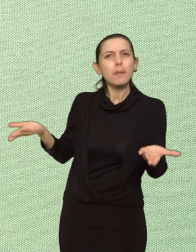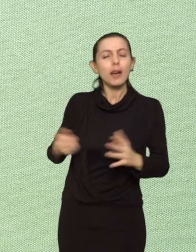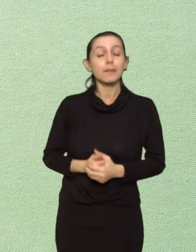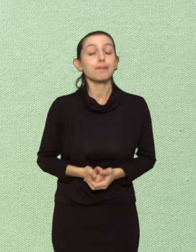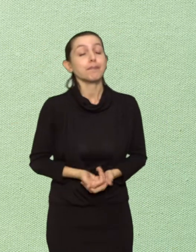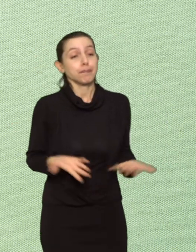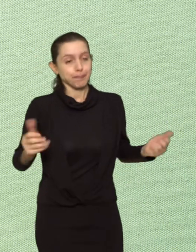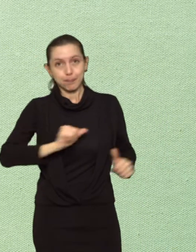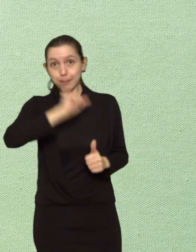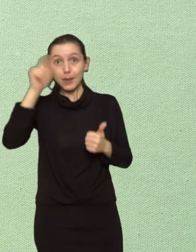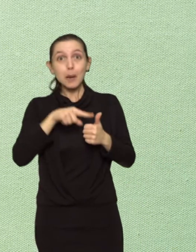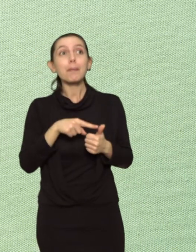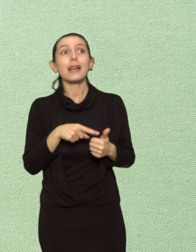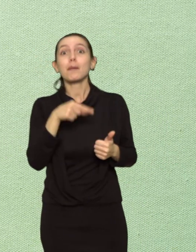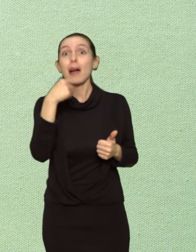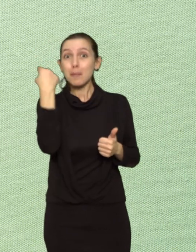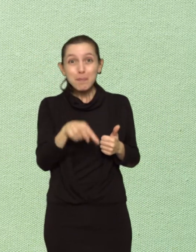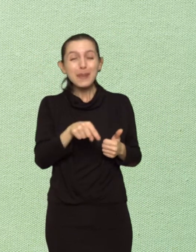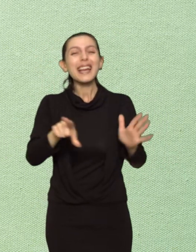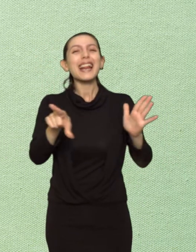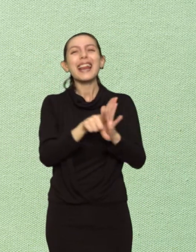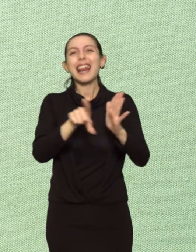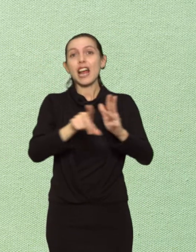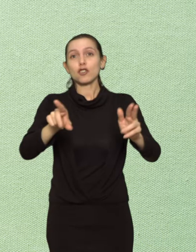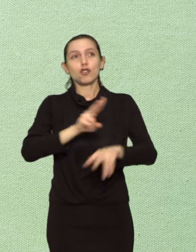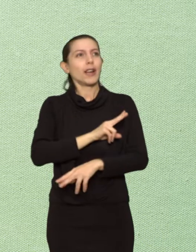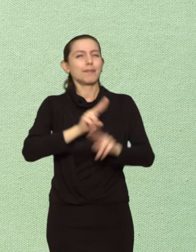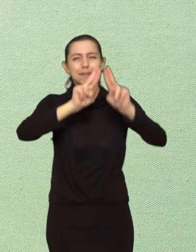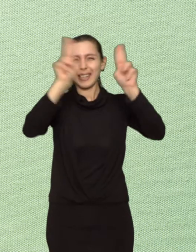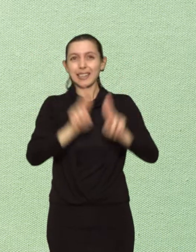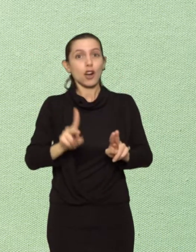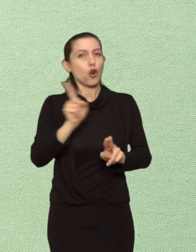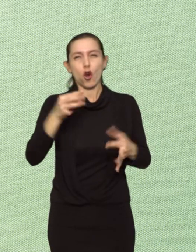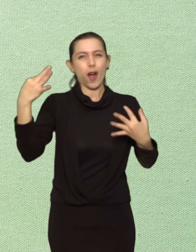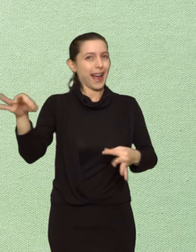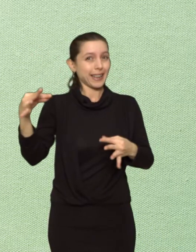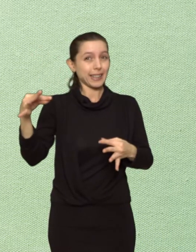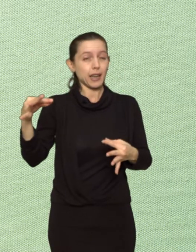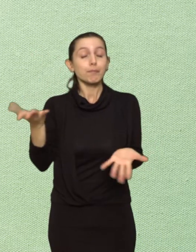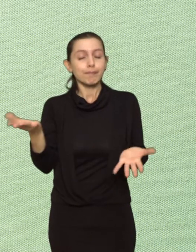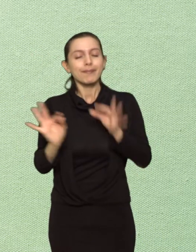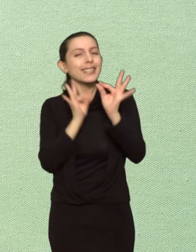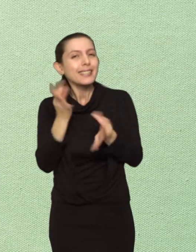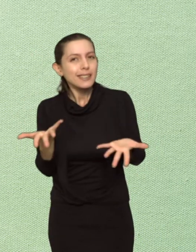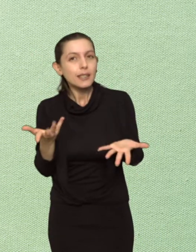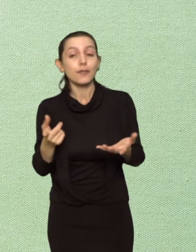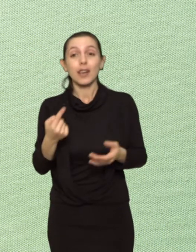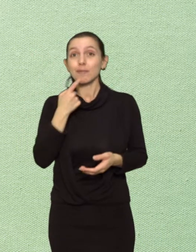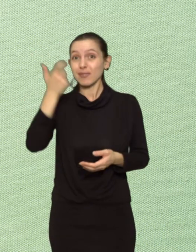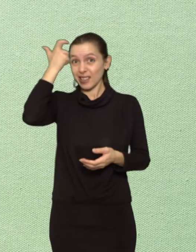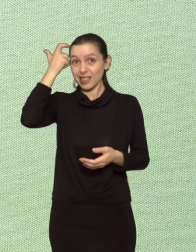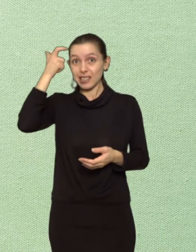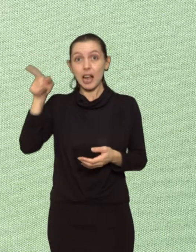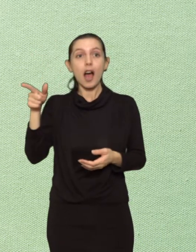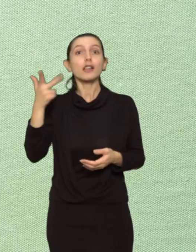Allora, intanto è una legge internazionale, non è una carta. Il che significa che gli stati che si impegnano